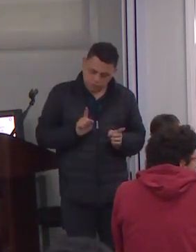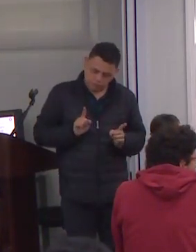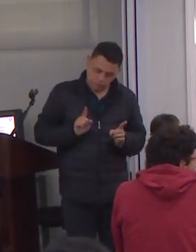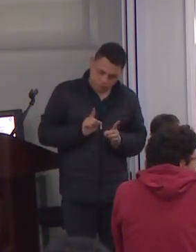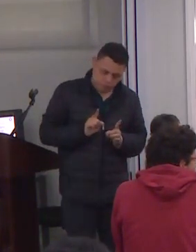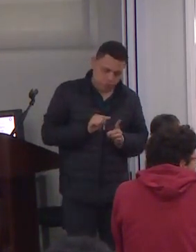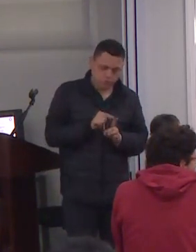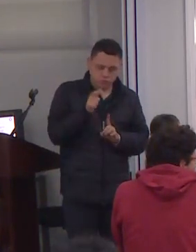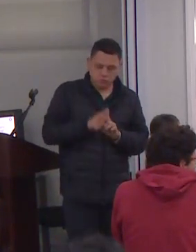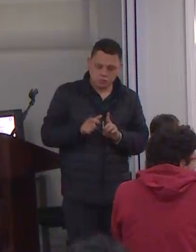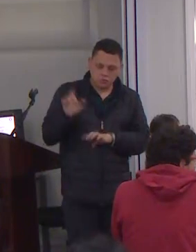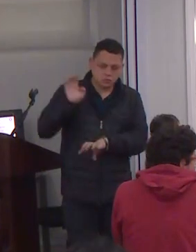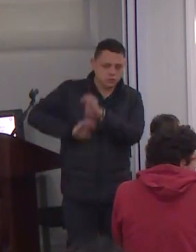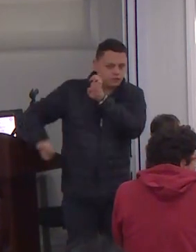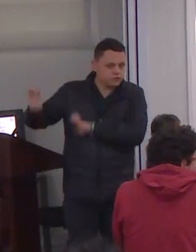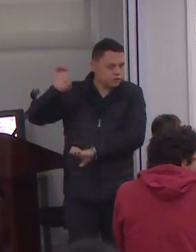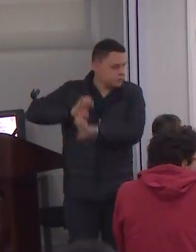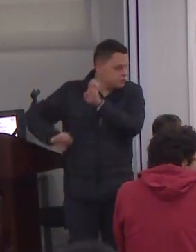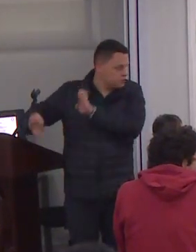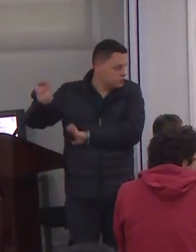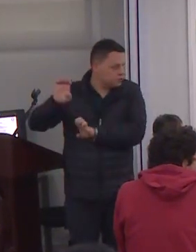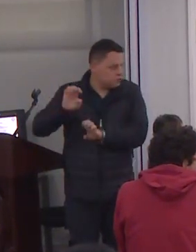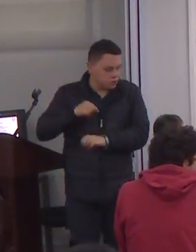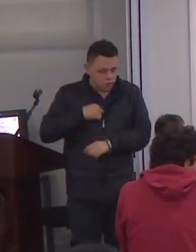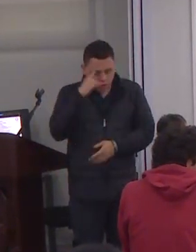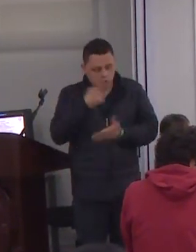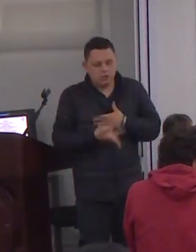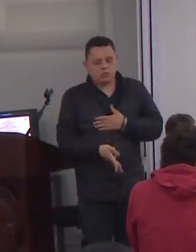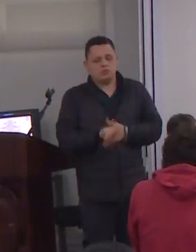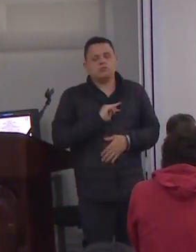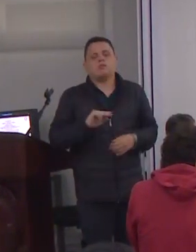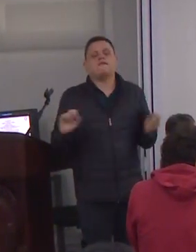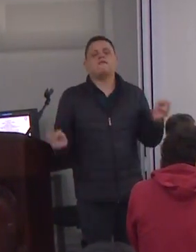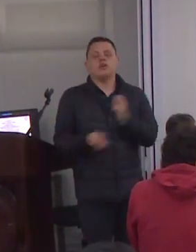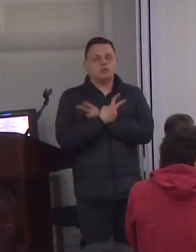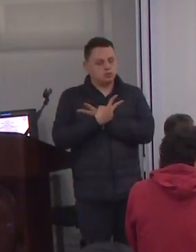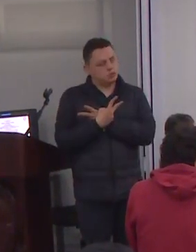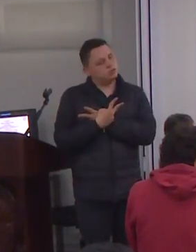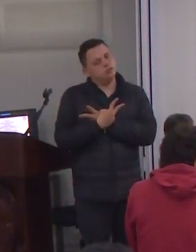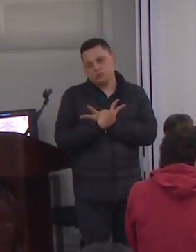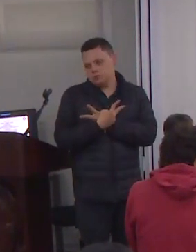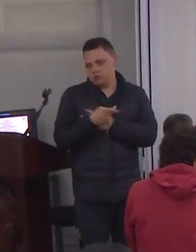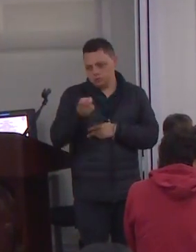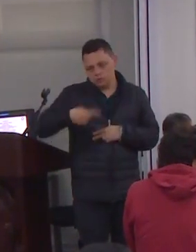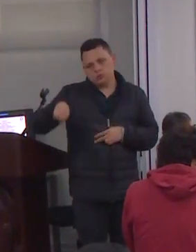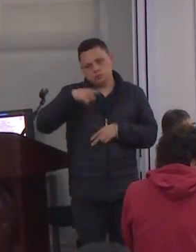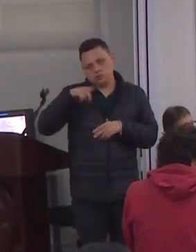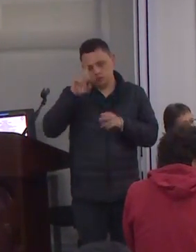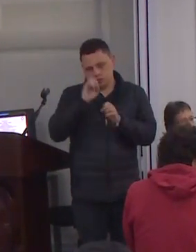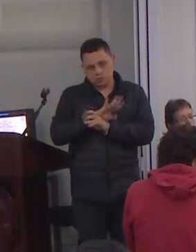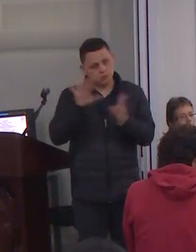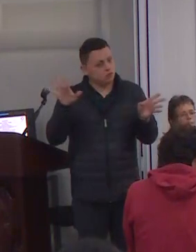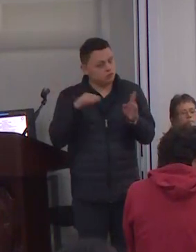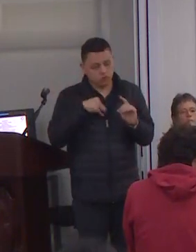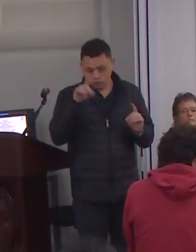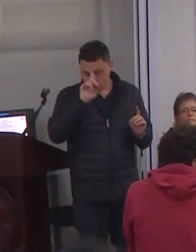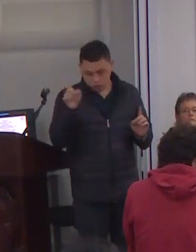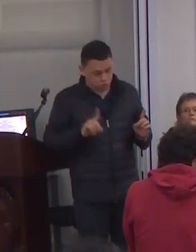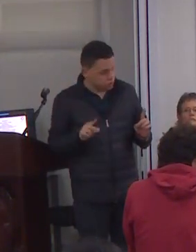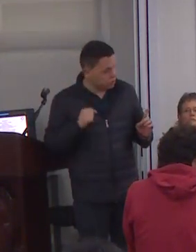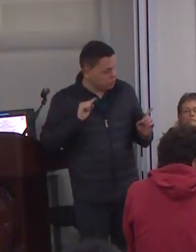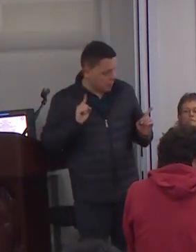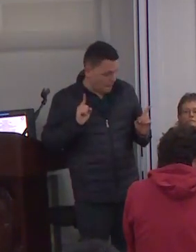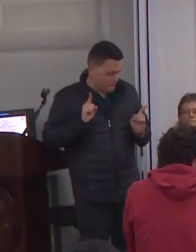la persona lo que hace es defenderse y se entiende como una agresión y quiero ser muy claro en esto si yo no sé acercarme al otro